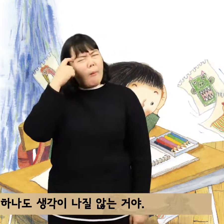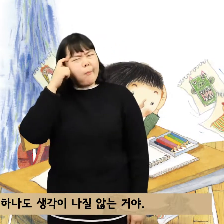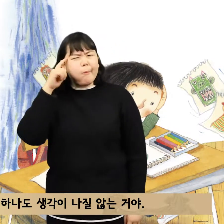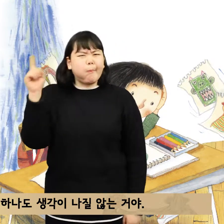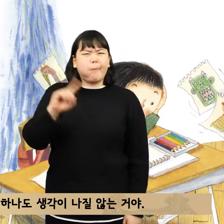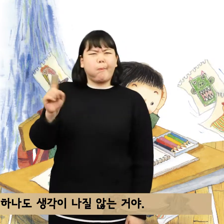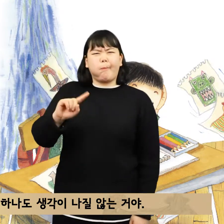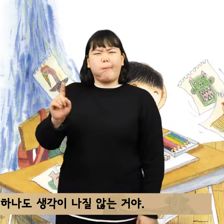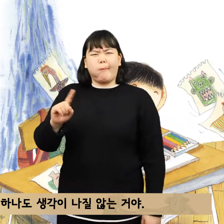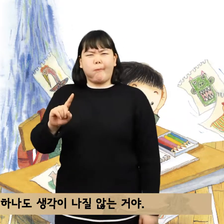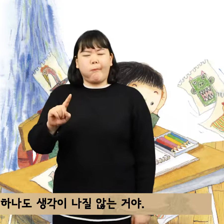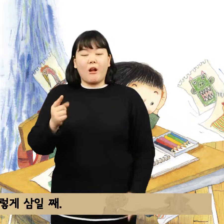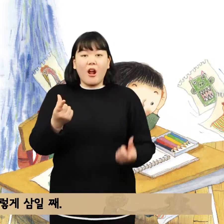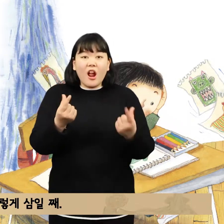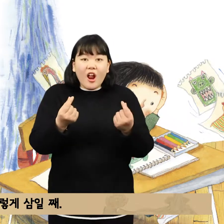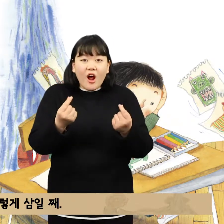거야.